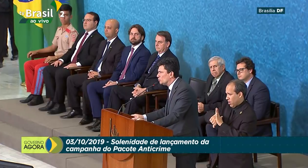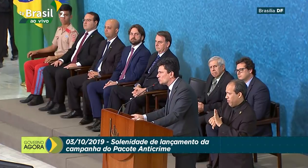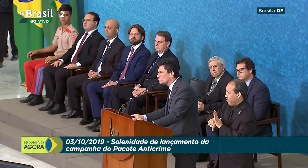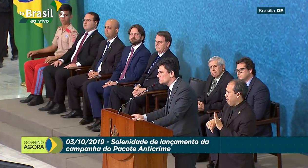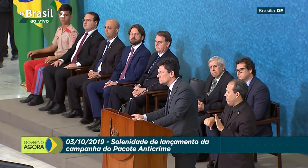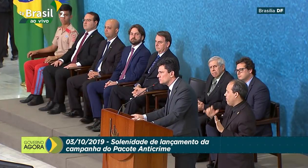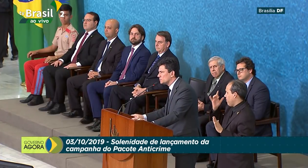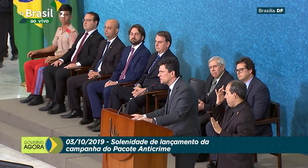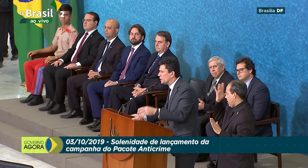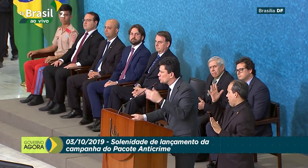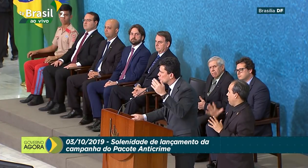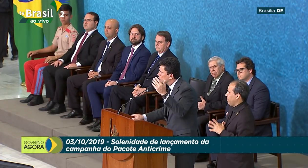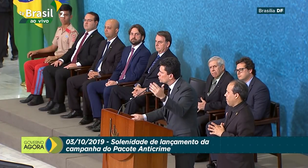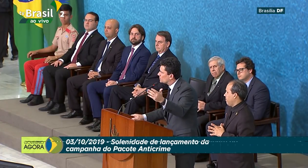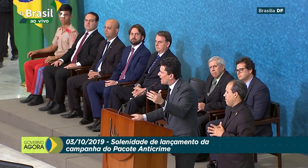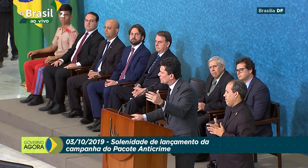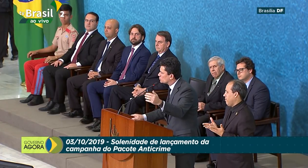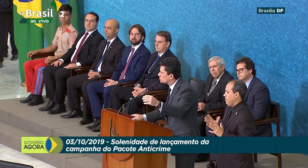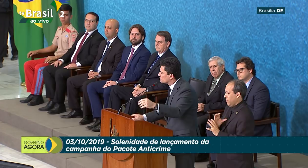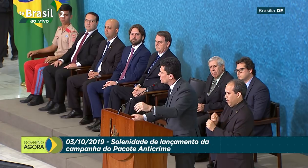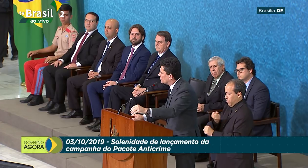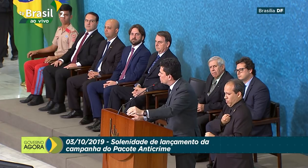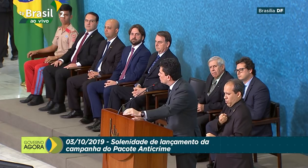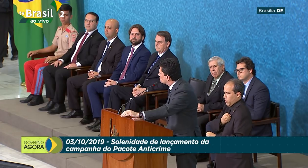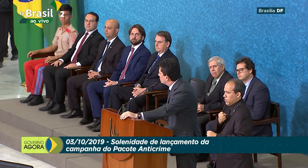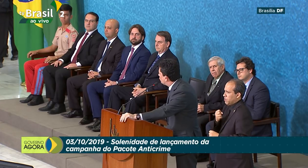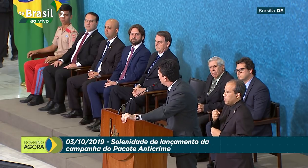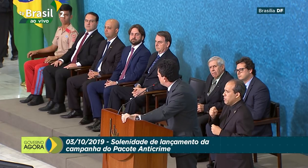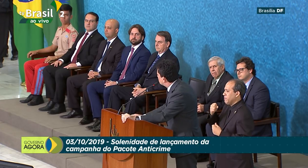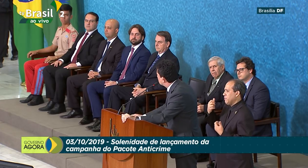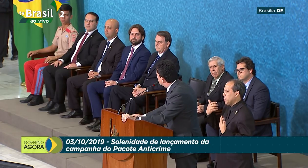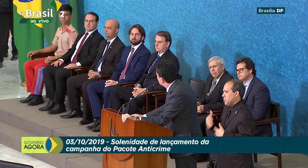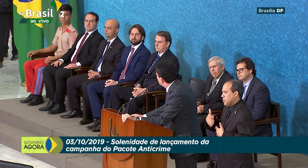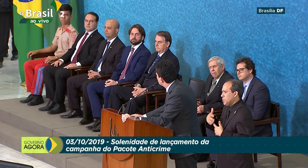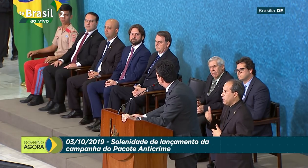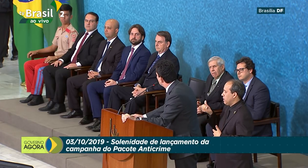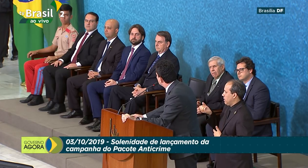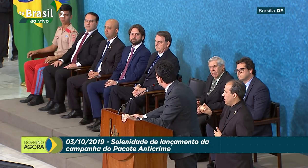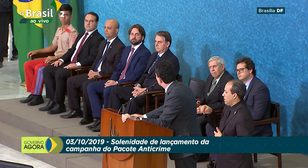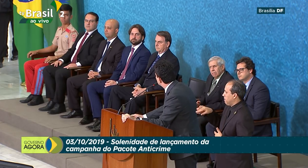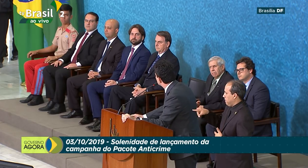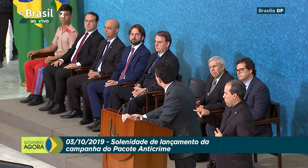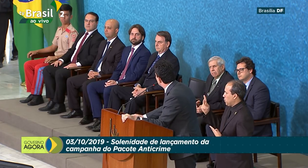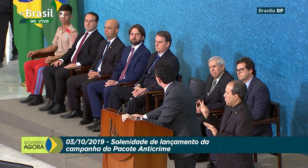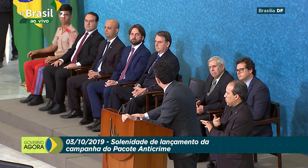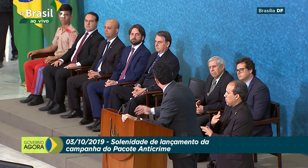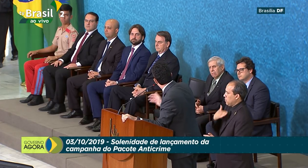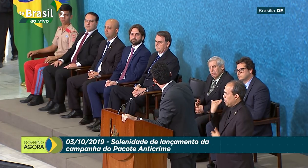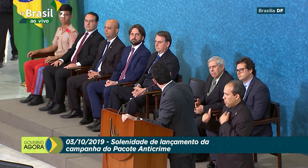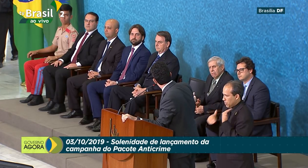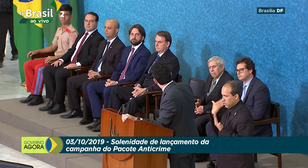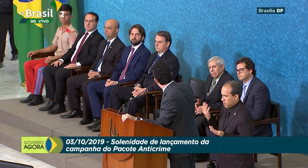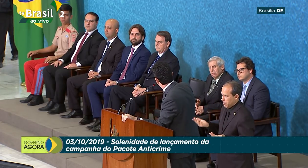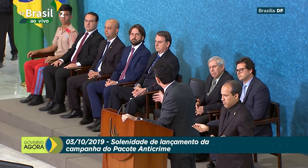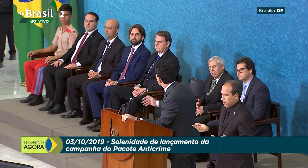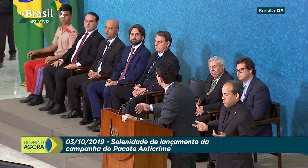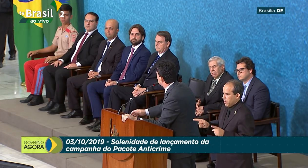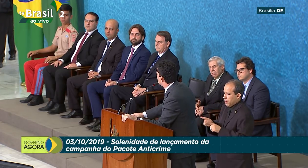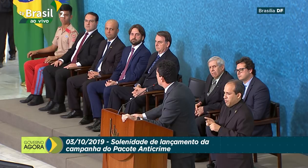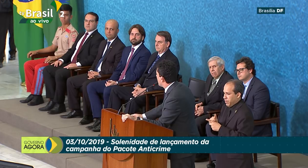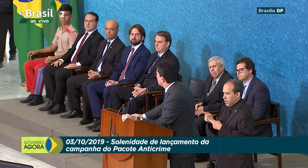citar números, seja os números trágicos que tínhamos anteriormente, 60 mil homicídios, seja dos